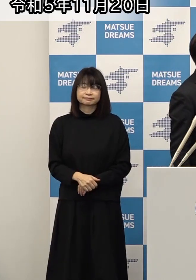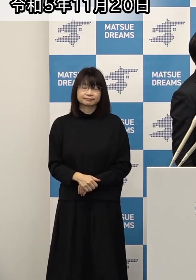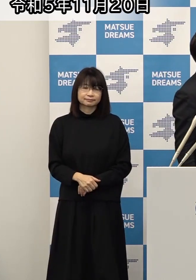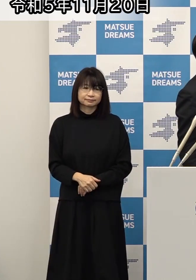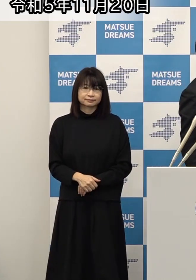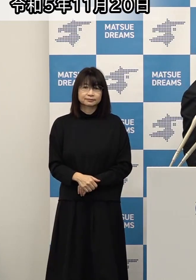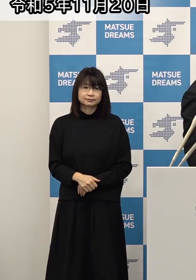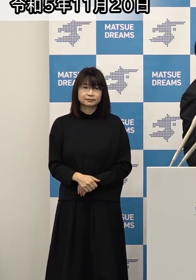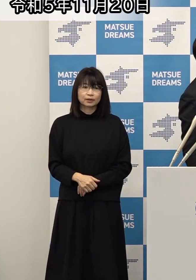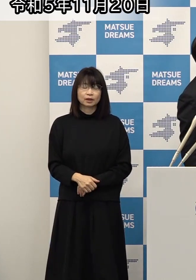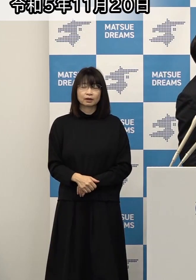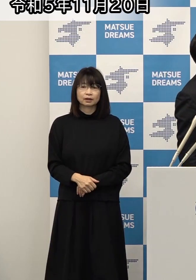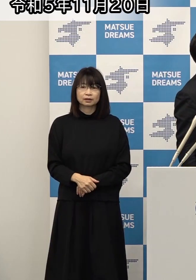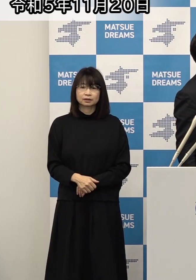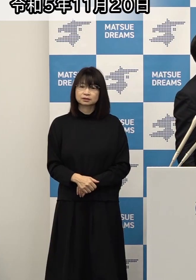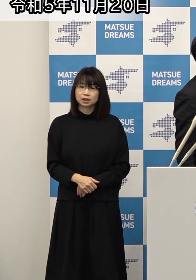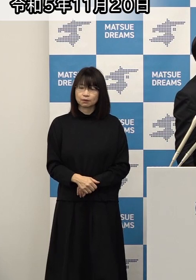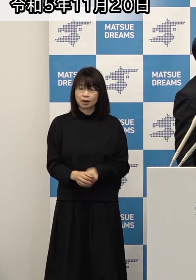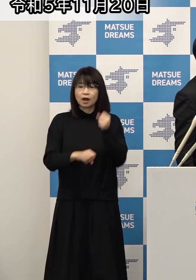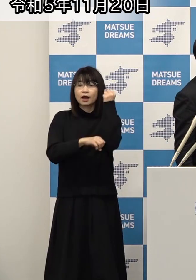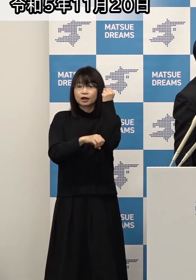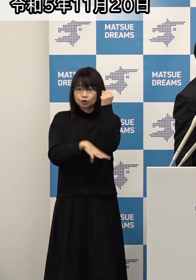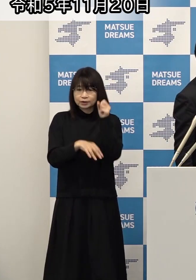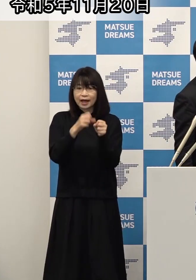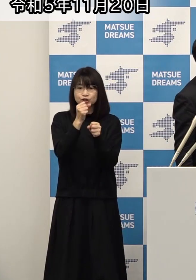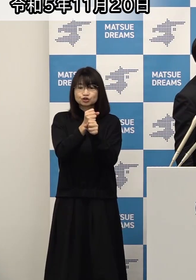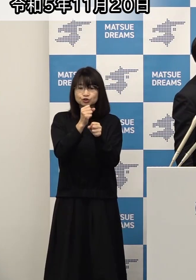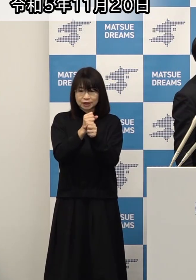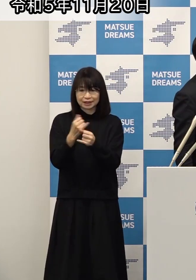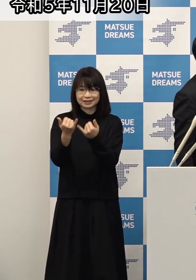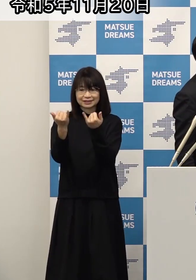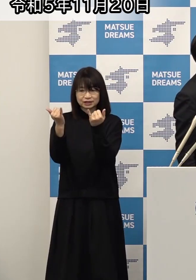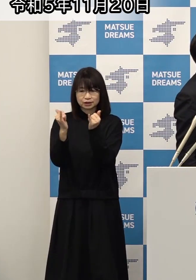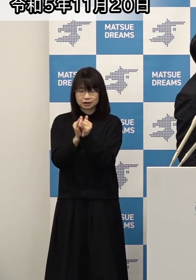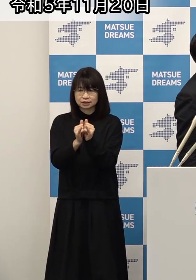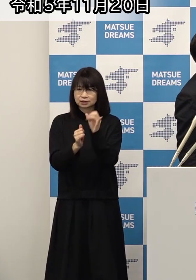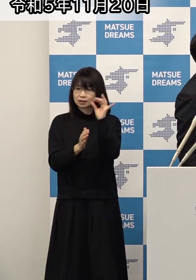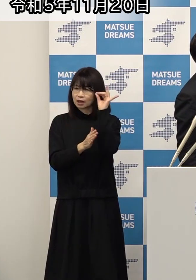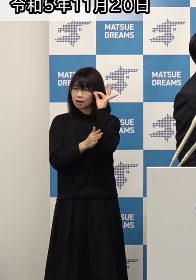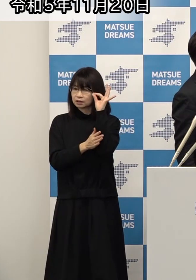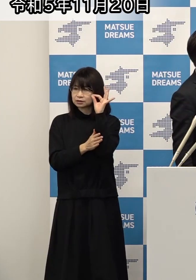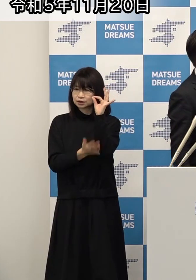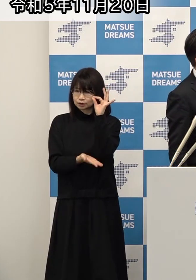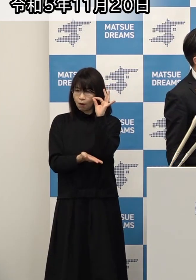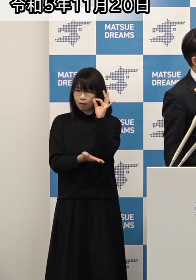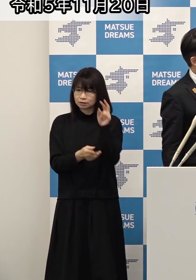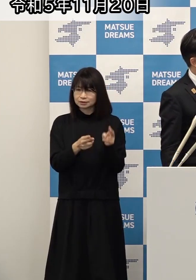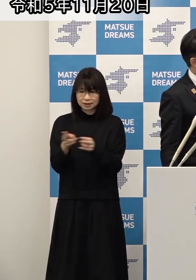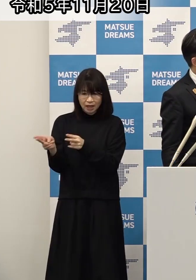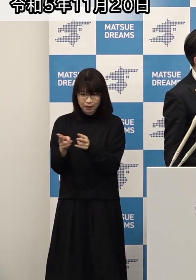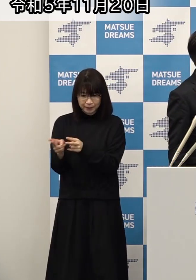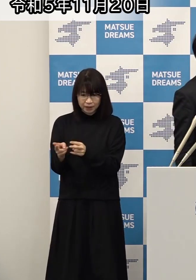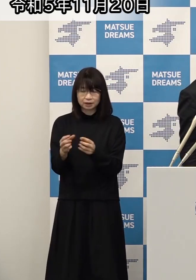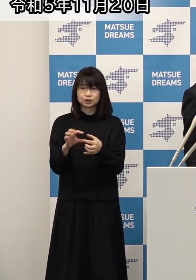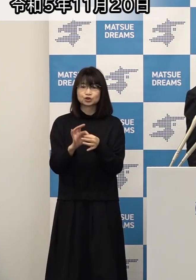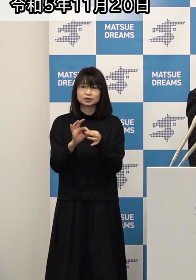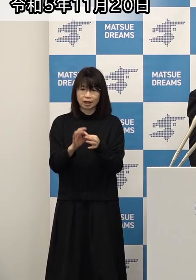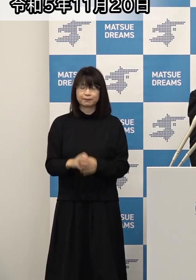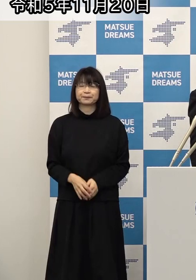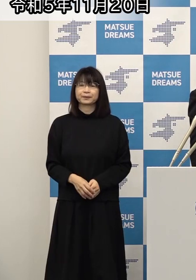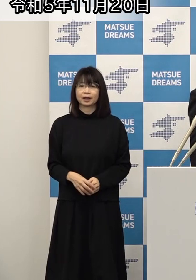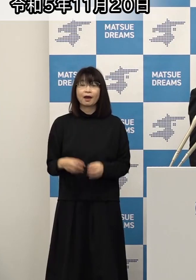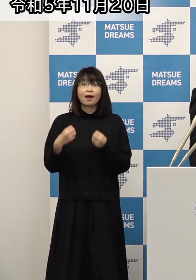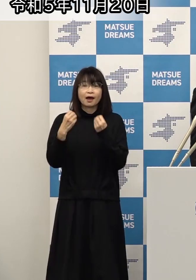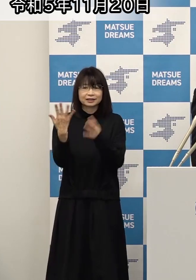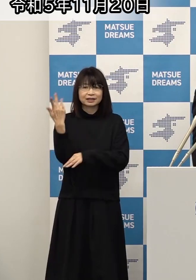続きまして、土台づくり安心安全社会資本整備の項目に入れております。新庁舎建設にかかる建設資材価格